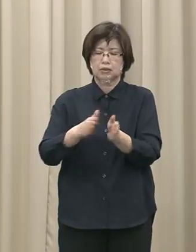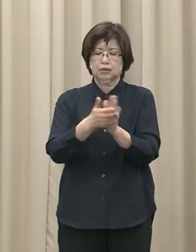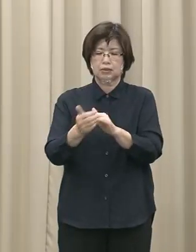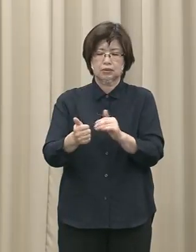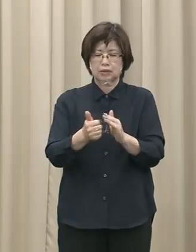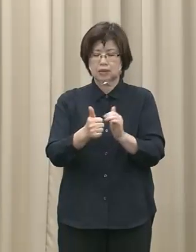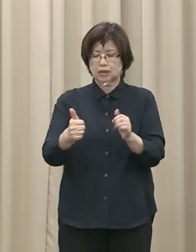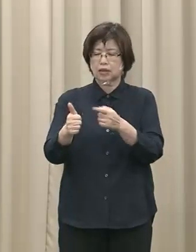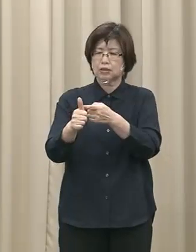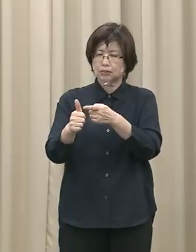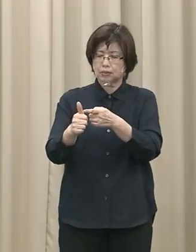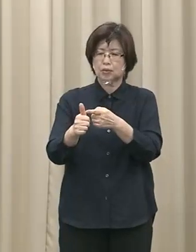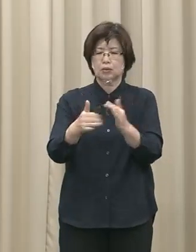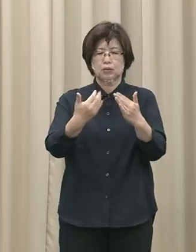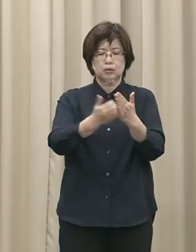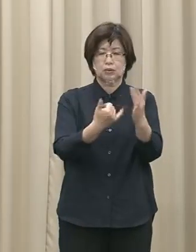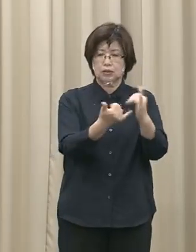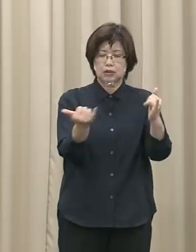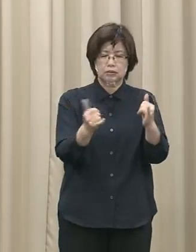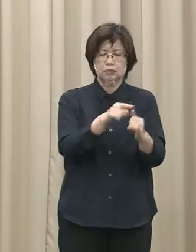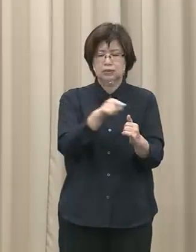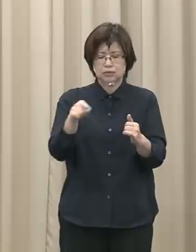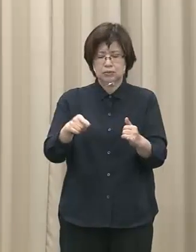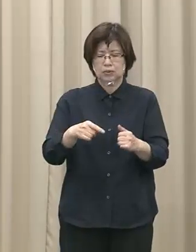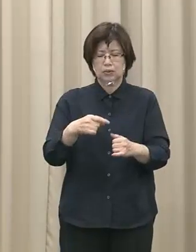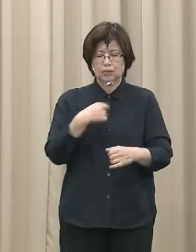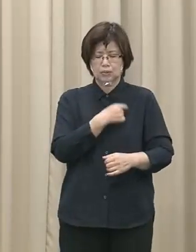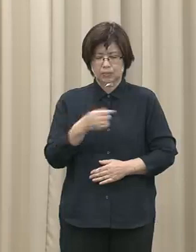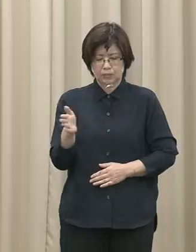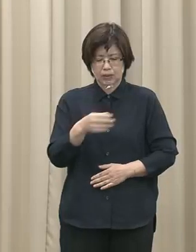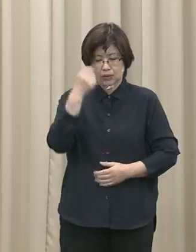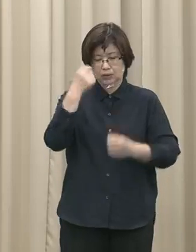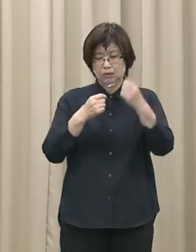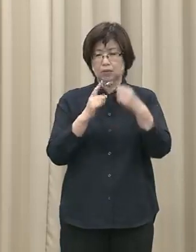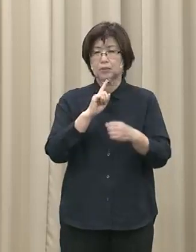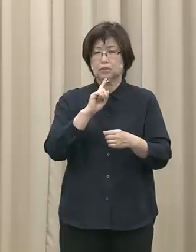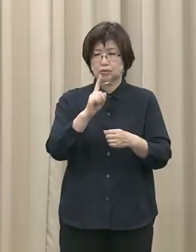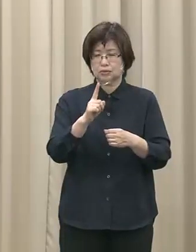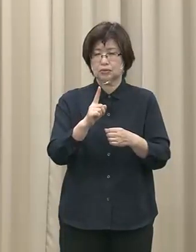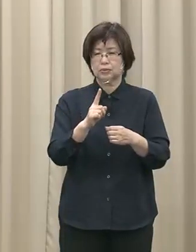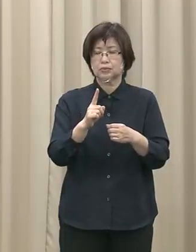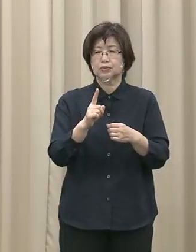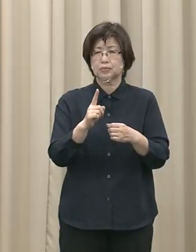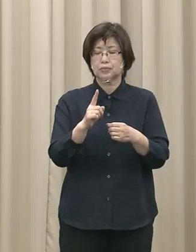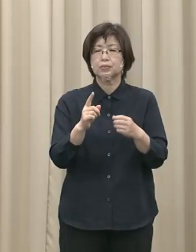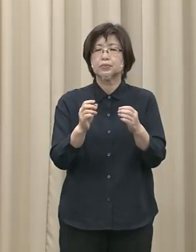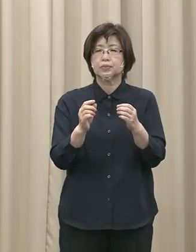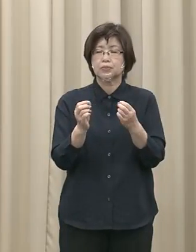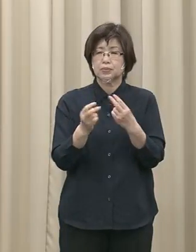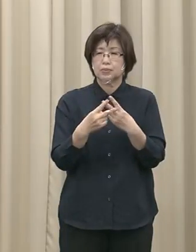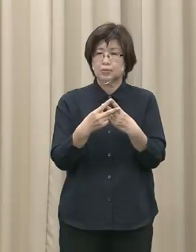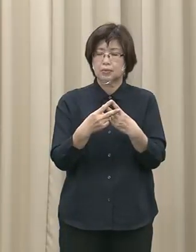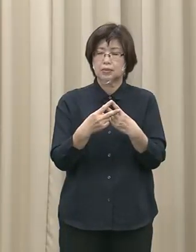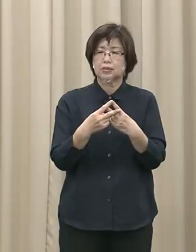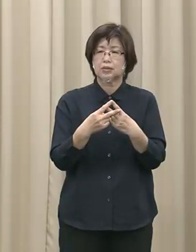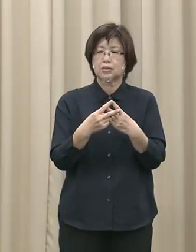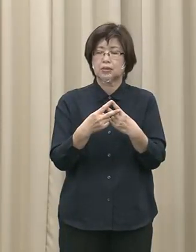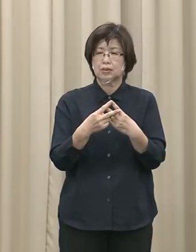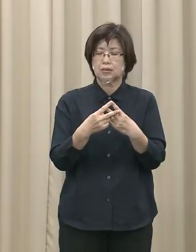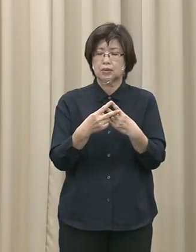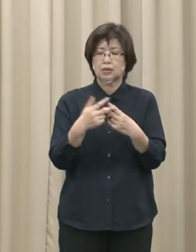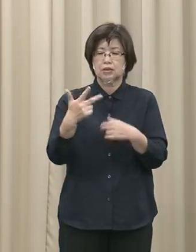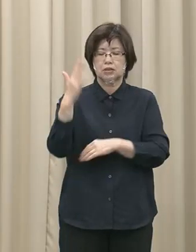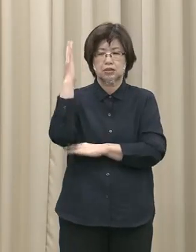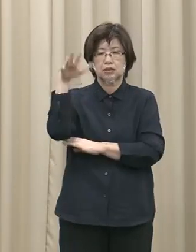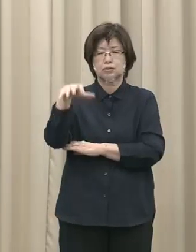ご遺族の方には心からお悔やみを申し上げます。そして私ども呉市役所とし